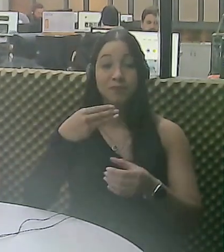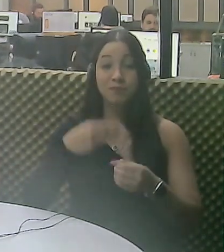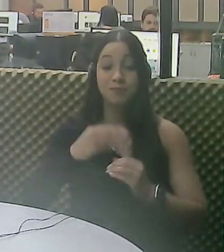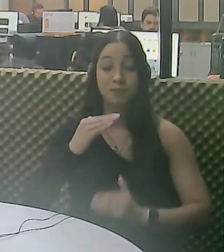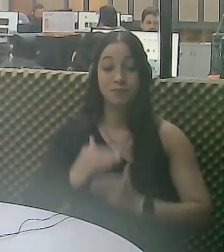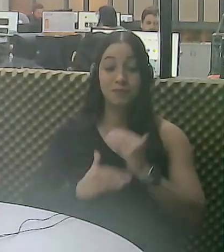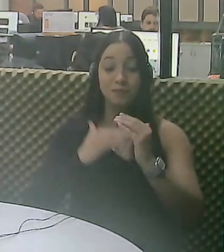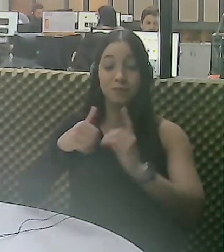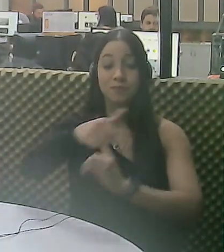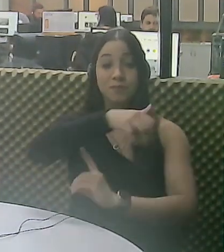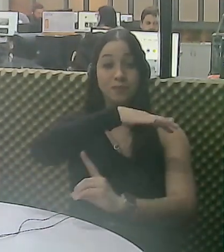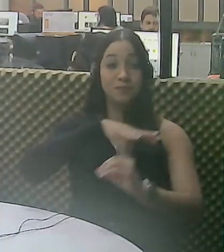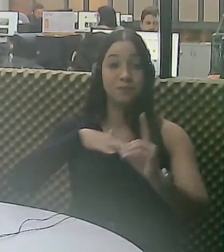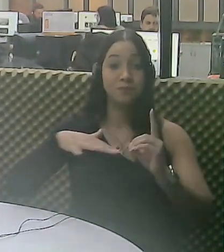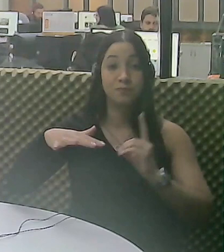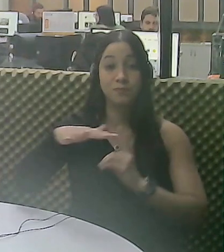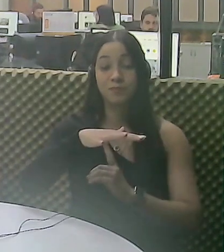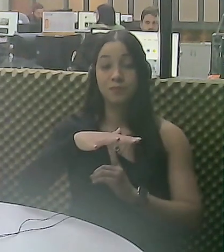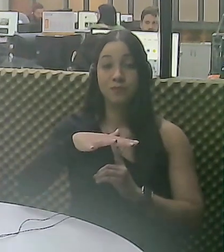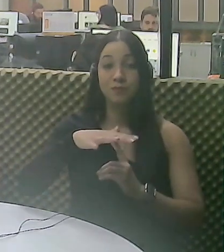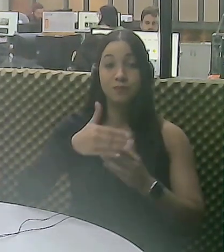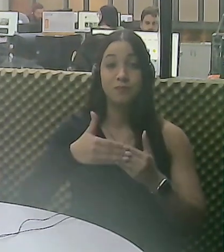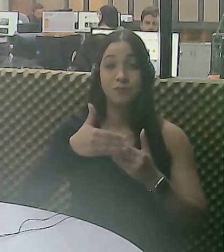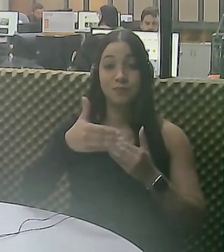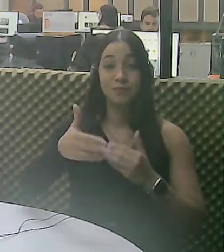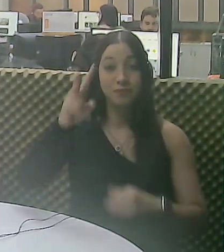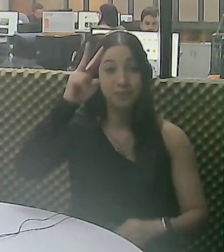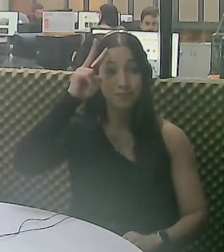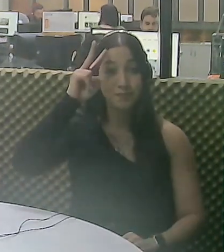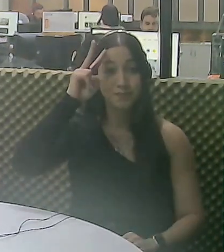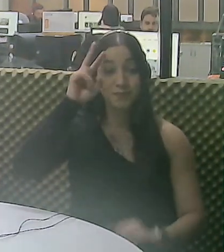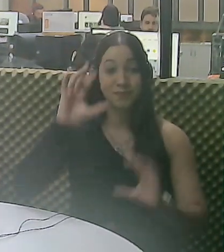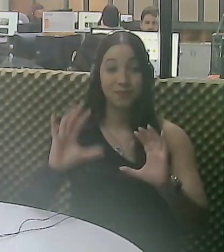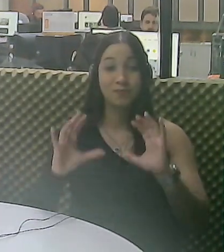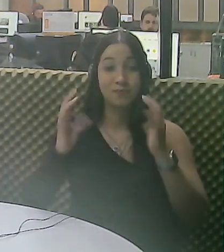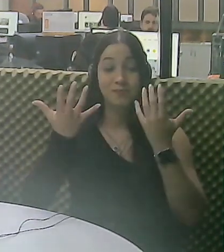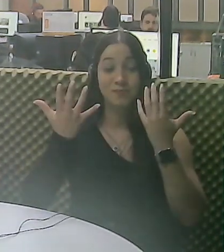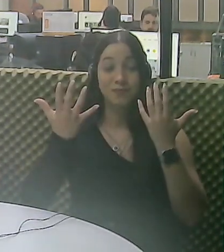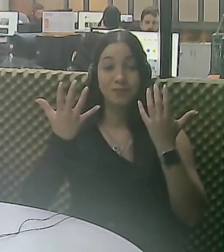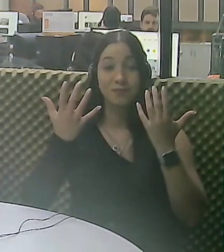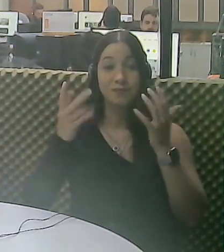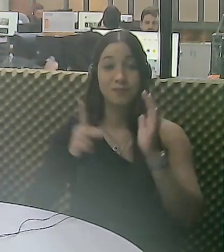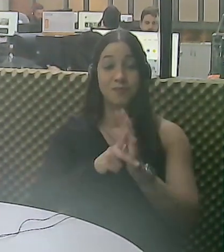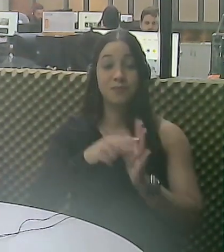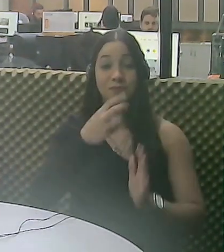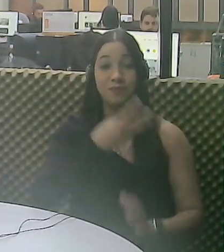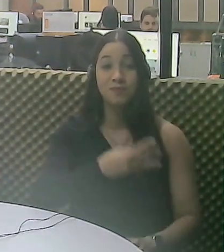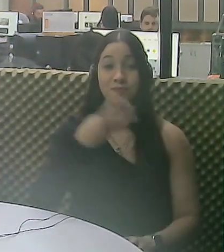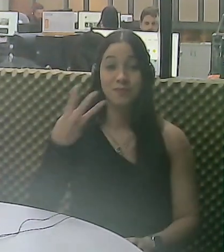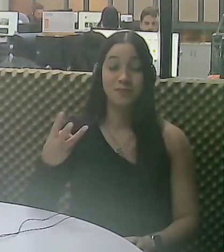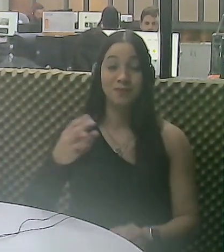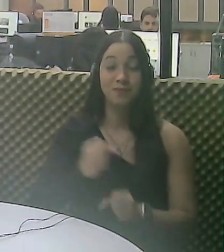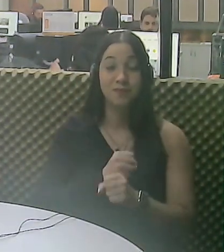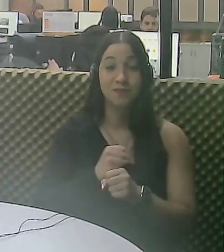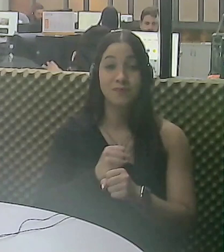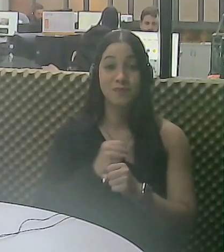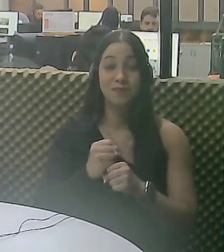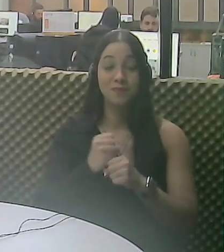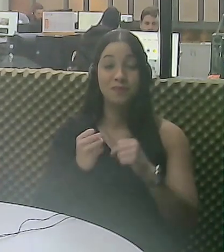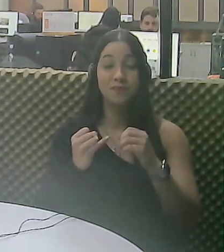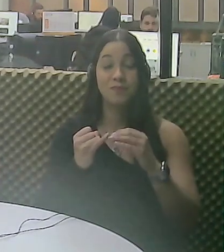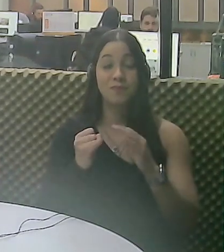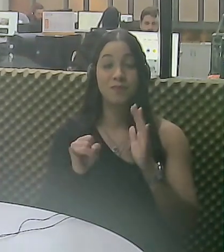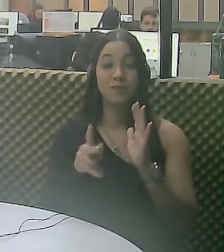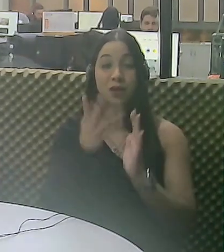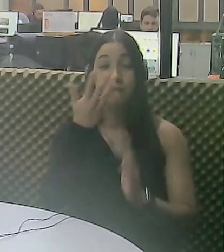de Desenvolvimento Social, promove na próxima segunda-feira o evento de celebração dos 33 anos do Estatuto da Criança e